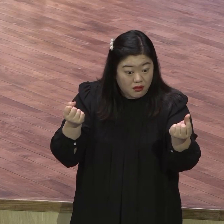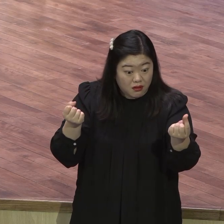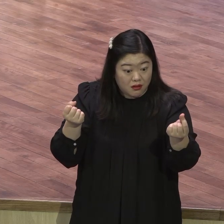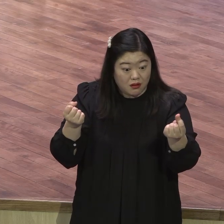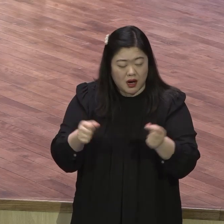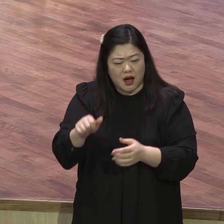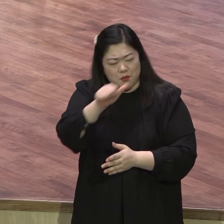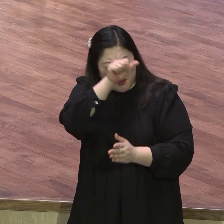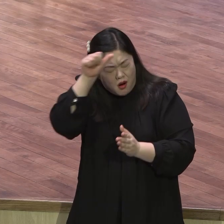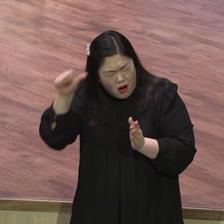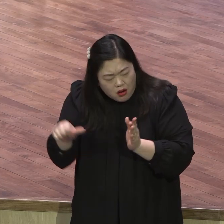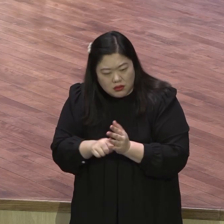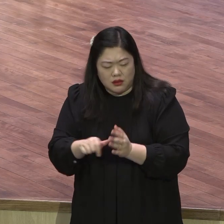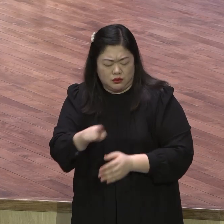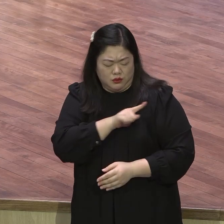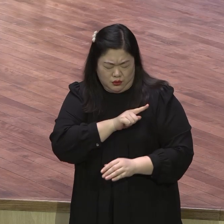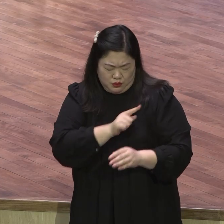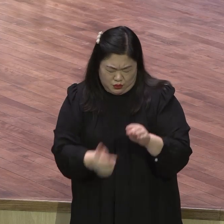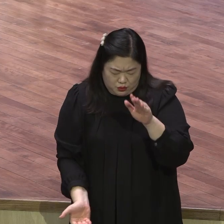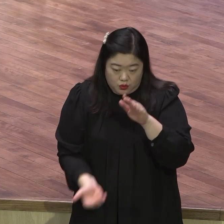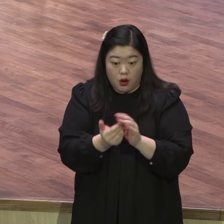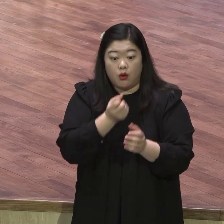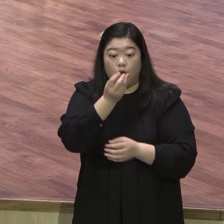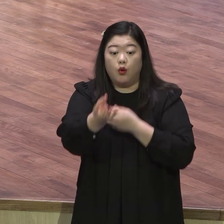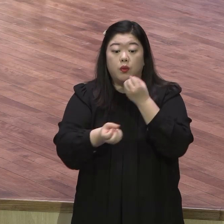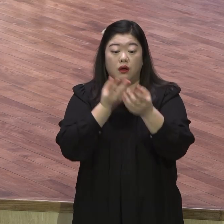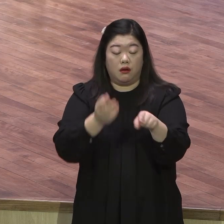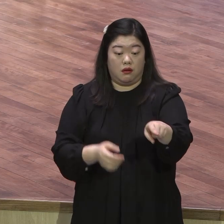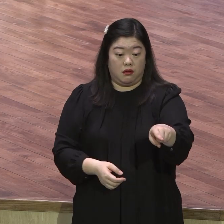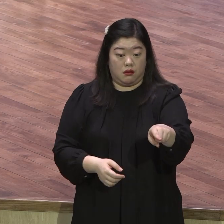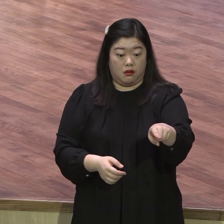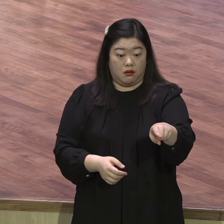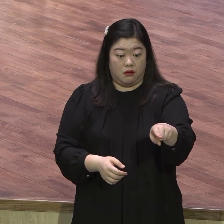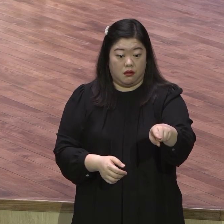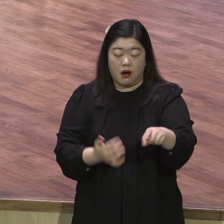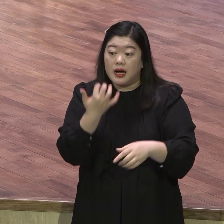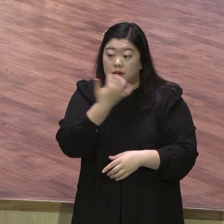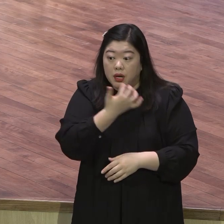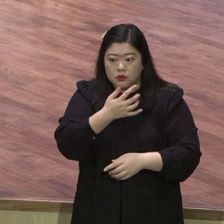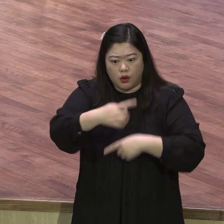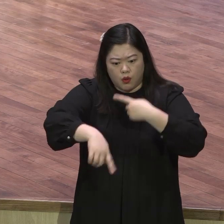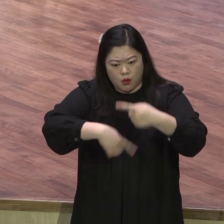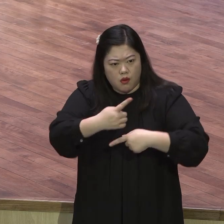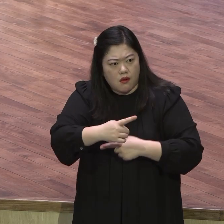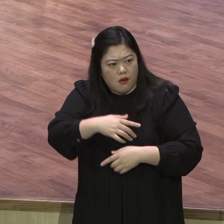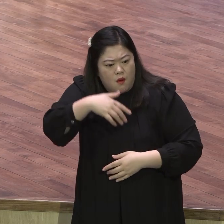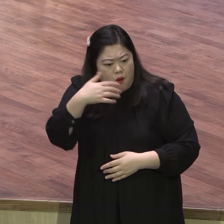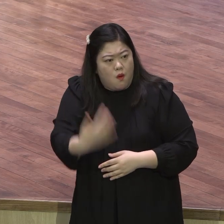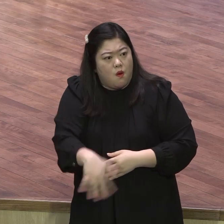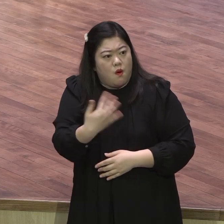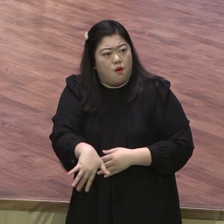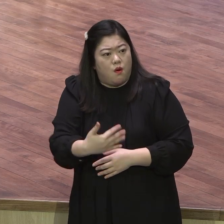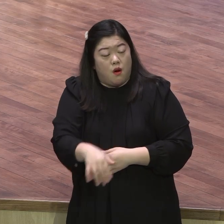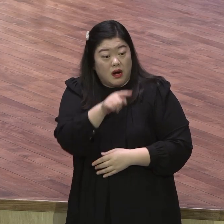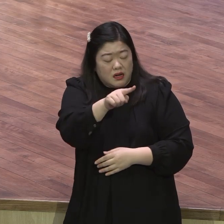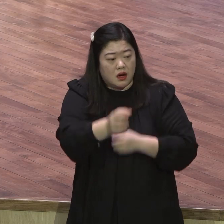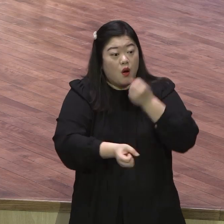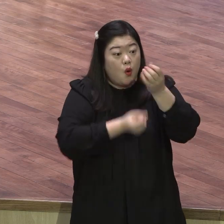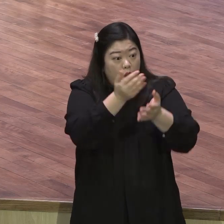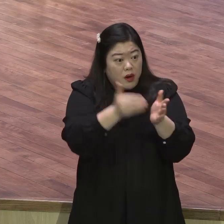최고의 신앙고백이었어요. 이 고백 이 너무 중요하기 때문에 이 고백 이의 교회를 세우기 때문에 우리는